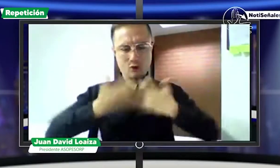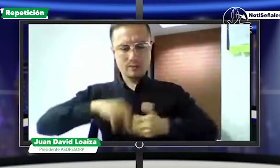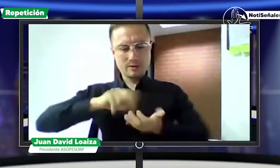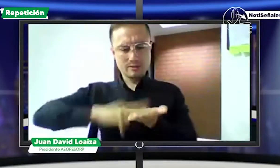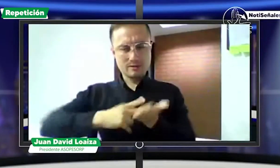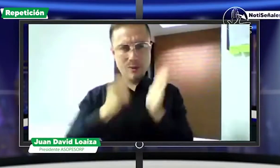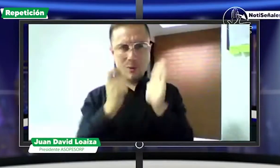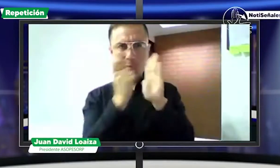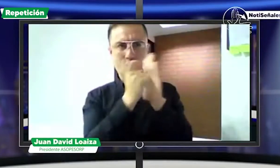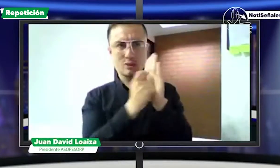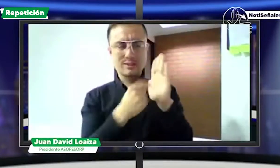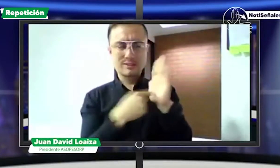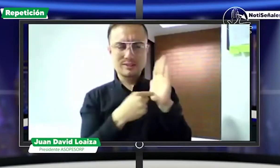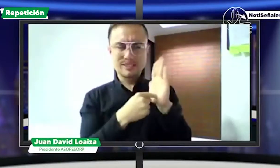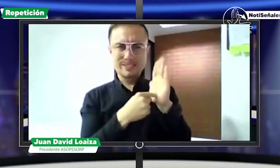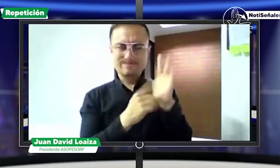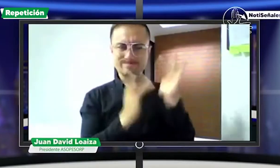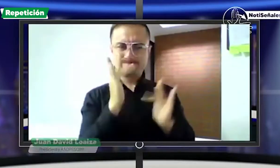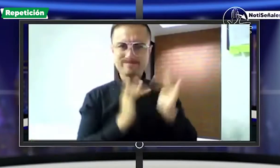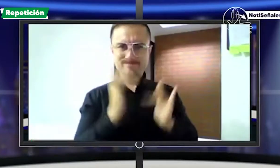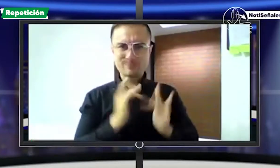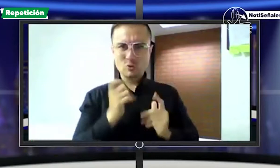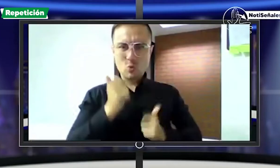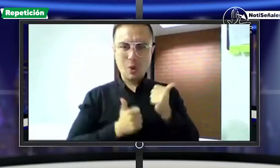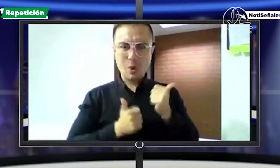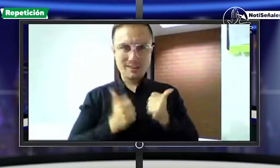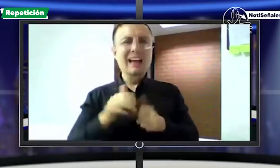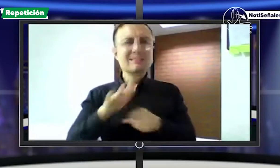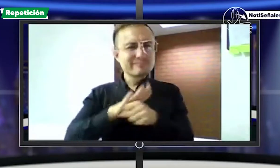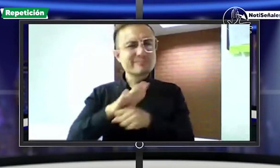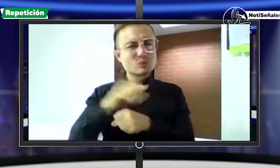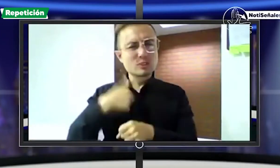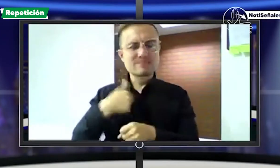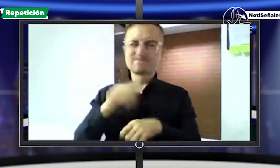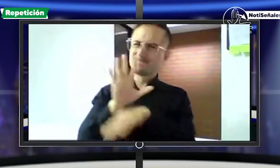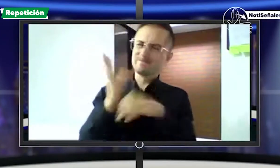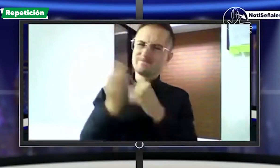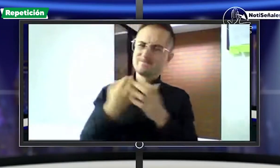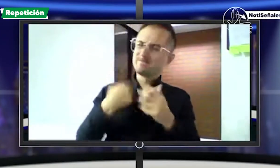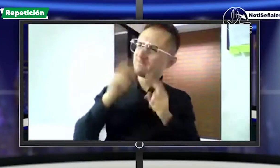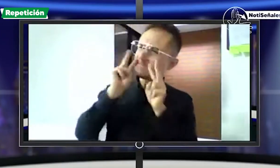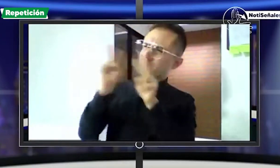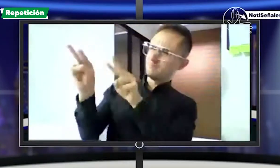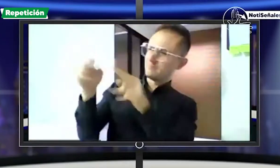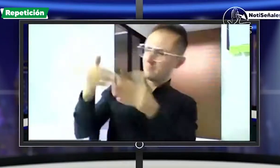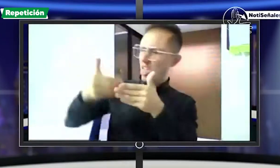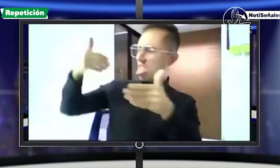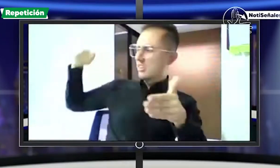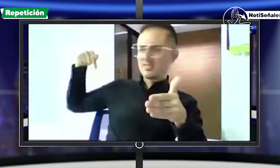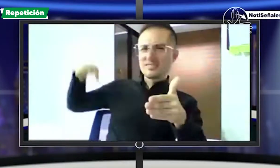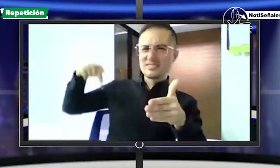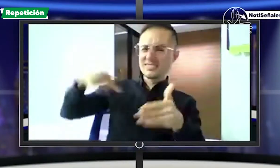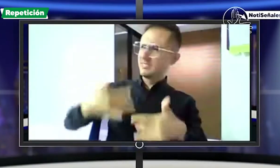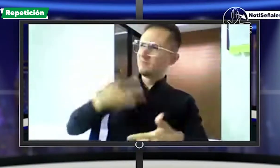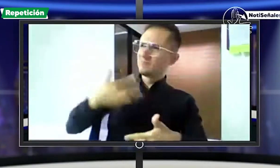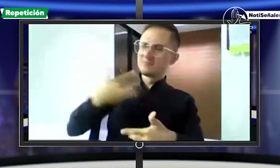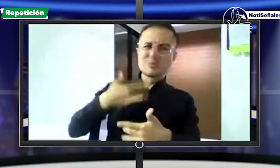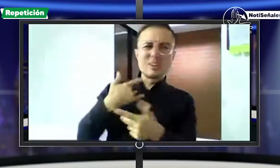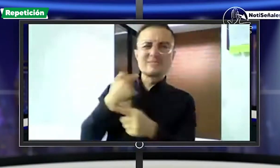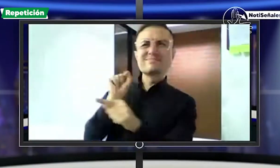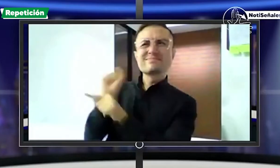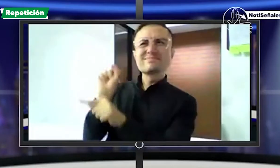señas en diferentes espacios. De allí que se piense cuál es realmente el rol del intérprete y que